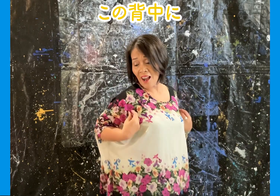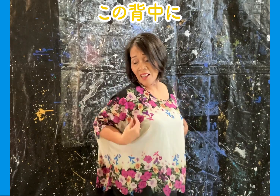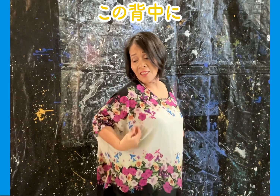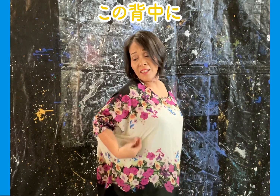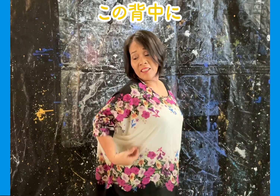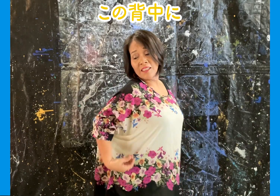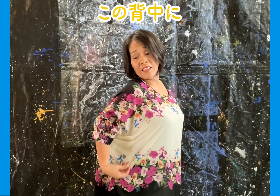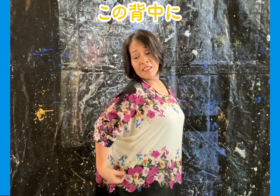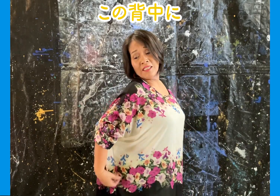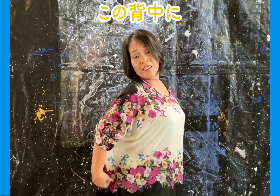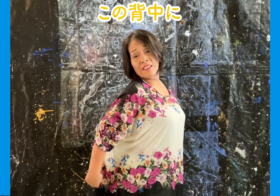背中に